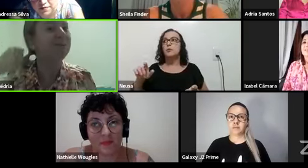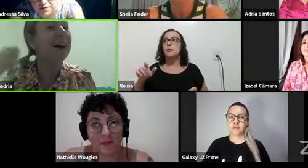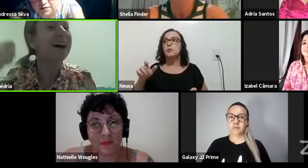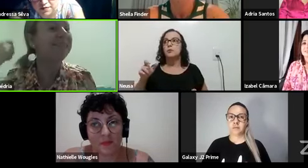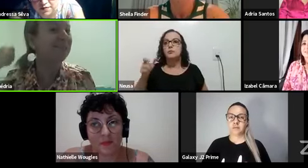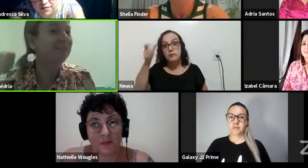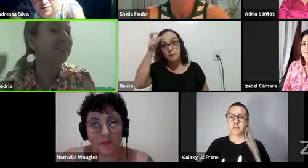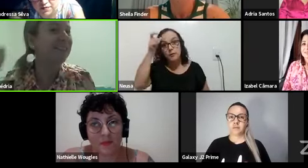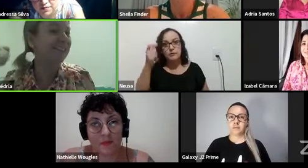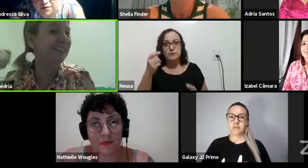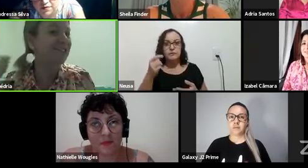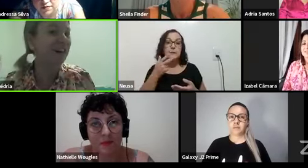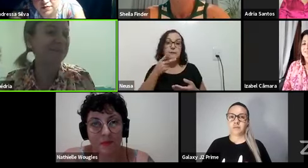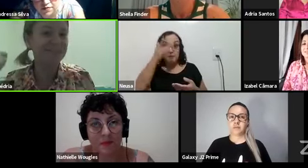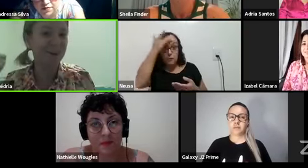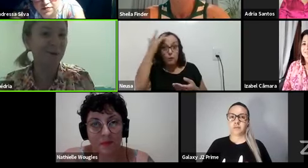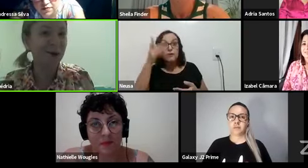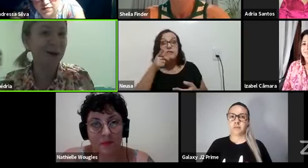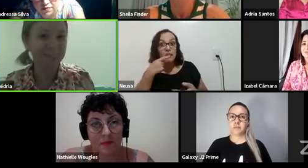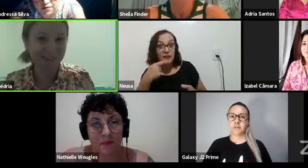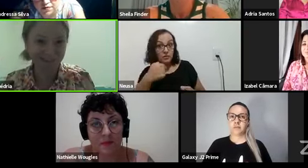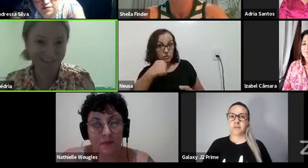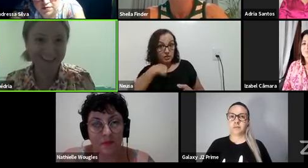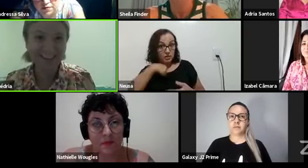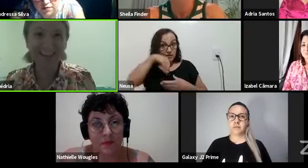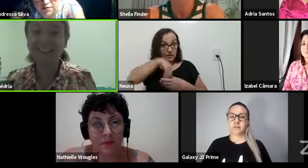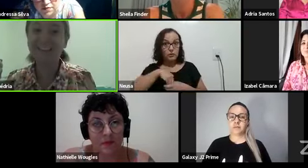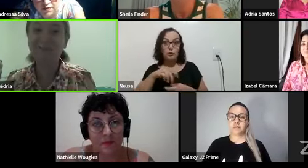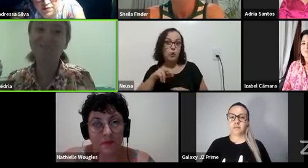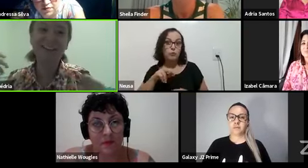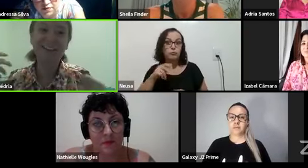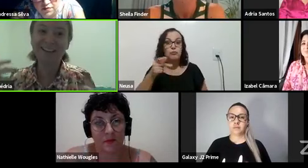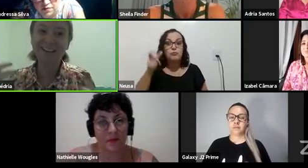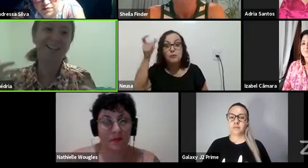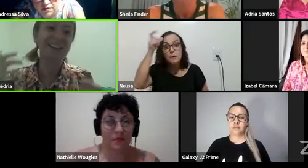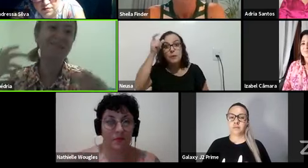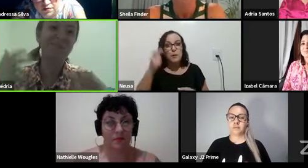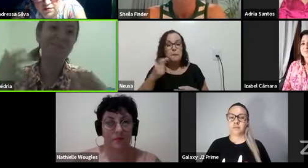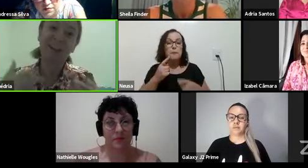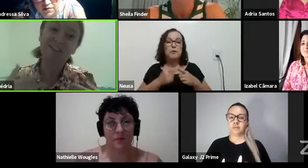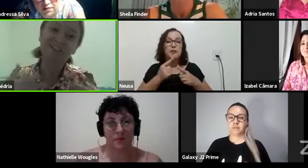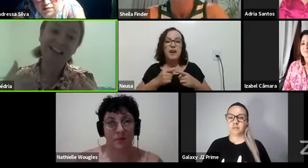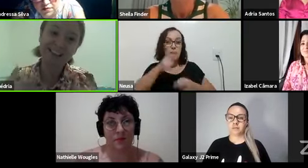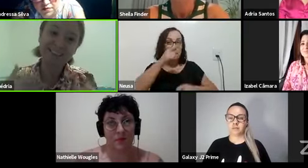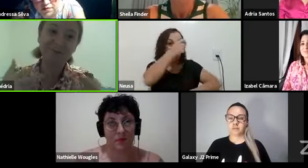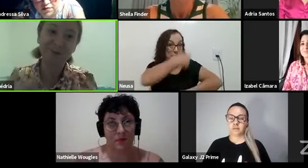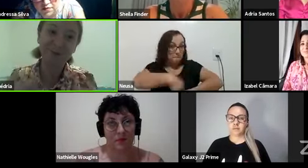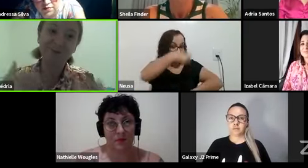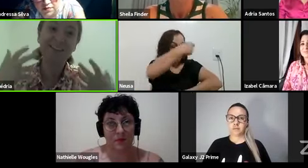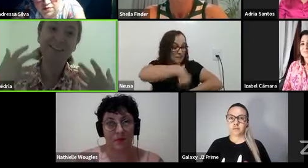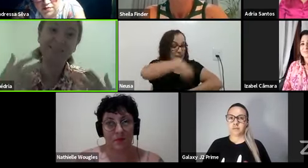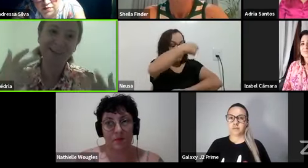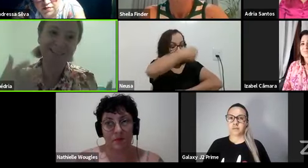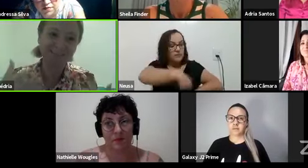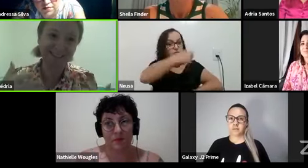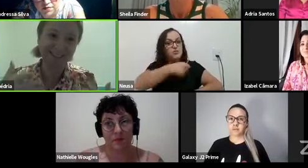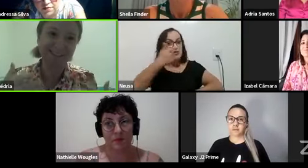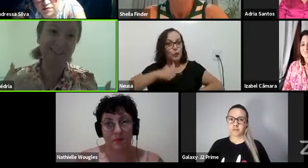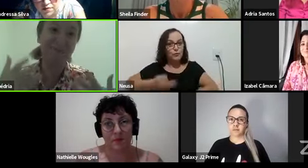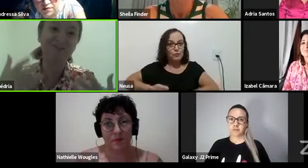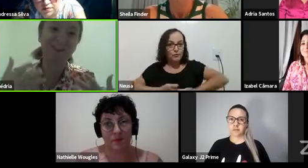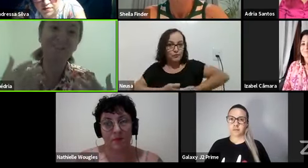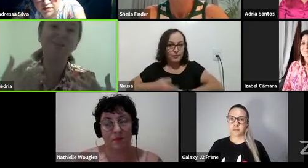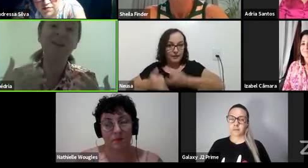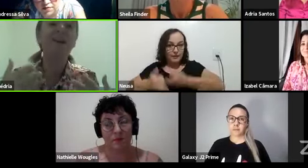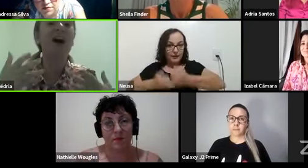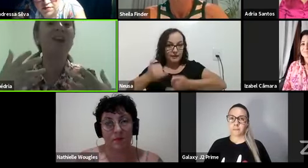A dificuldade que eu tinha de deixar pentear o meu cabelo, né? Então, as meninas, elas crescem muito despercebidas.